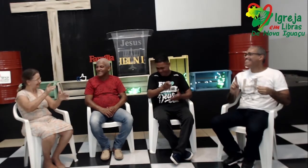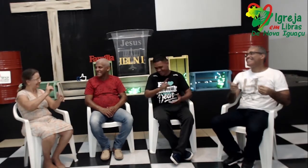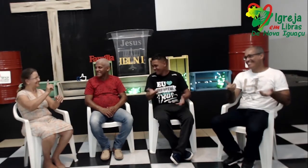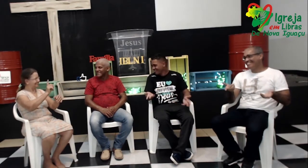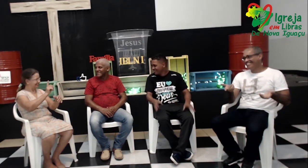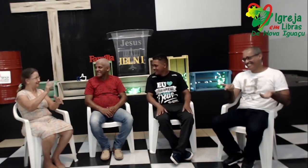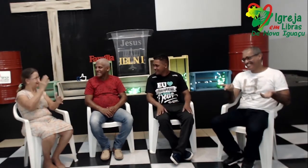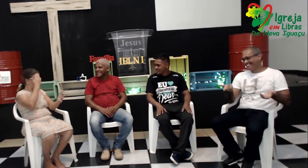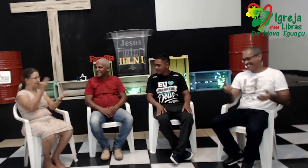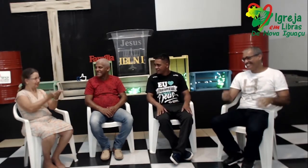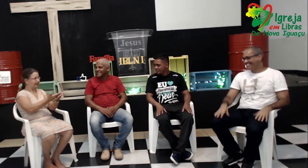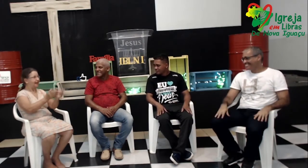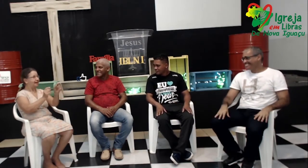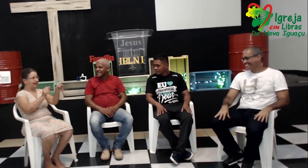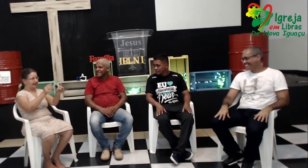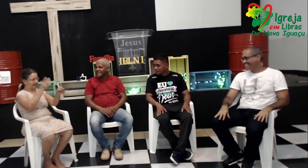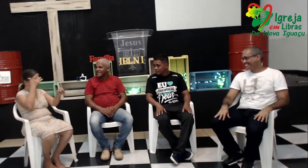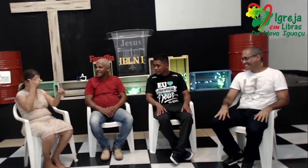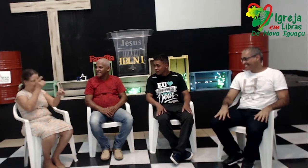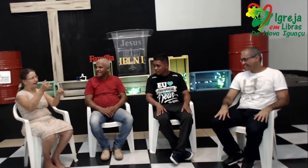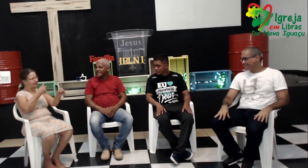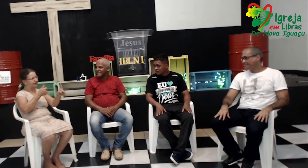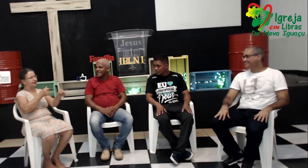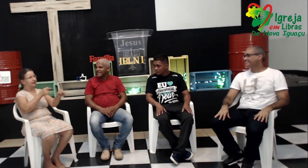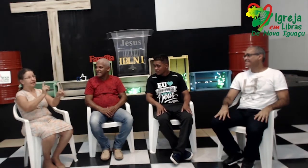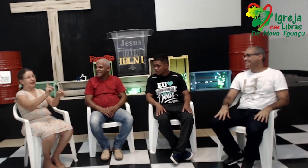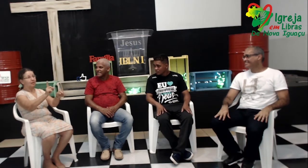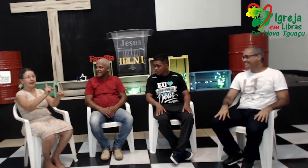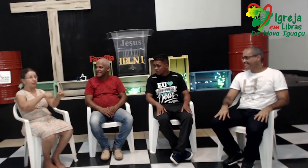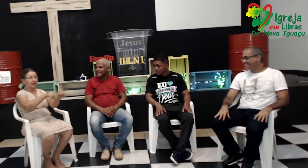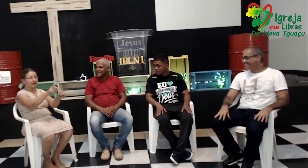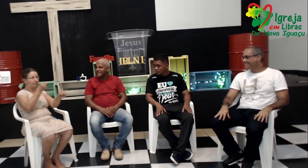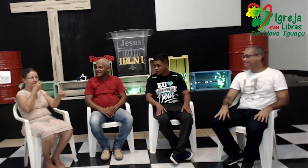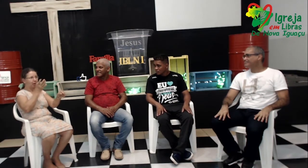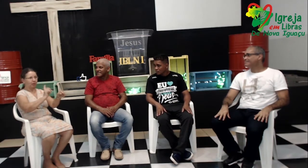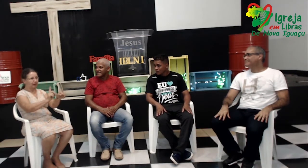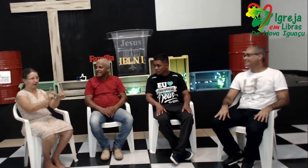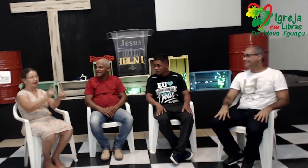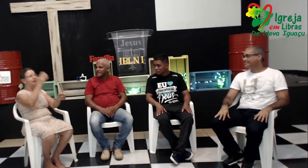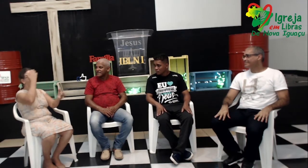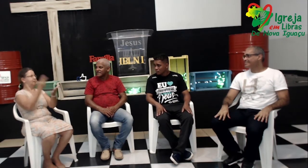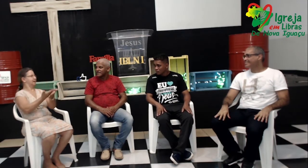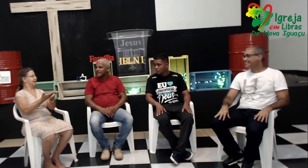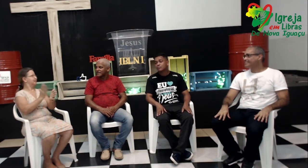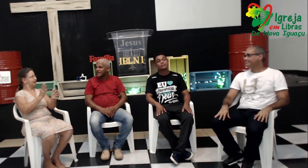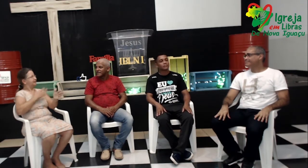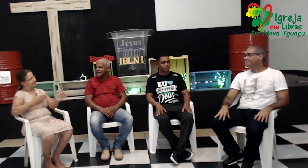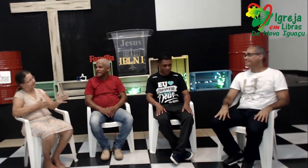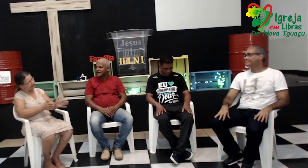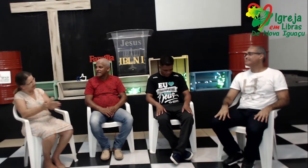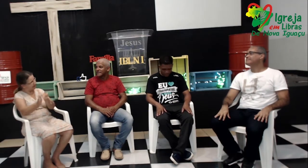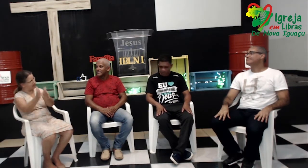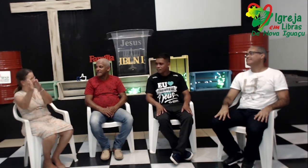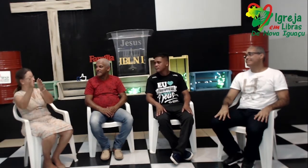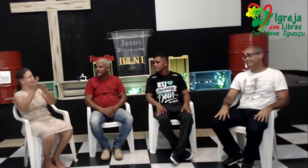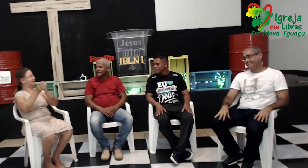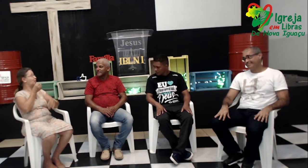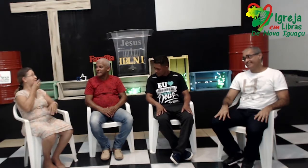Eu confiei, acreditei naquela pessoa. E ela falou que não era bom ir por ali. Eu acreditei e saí por